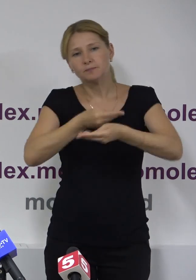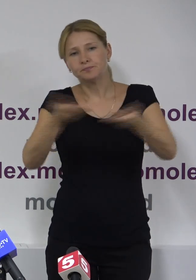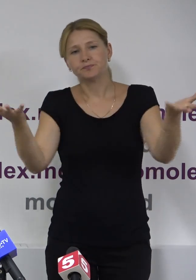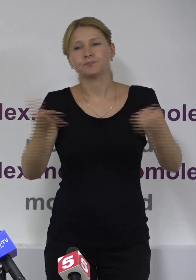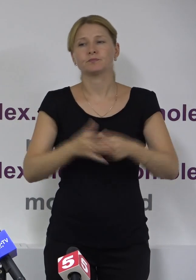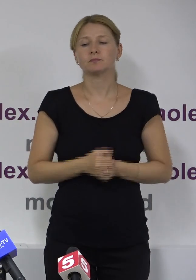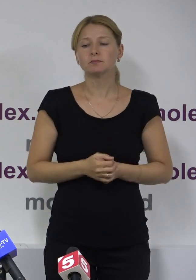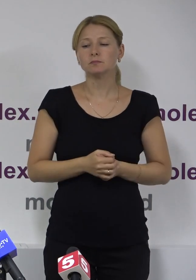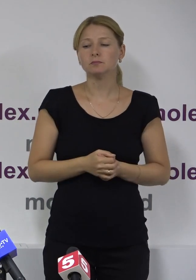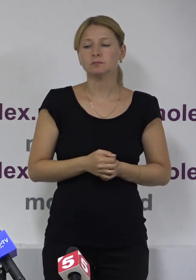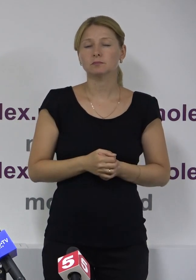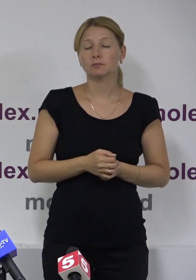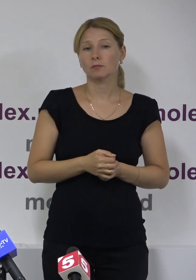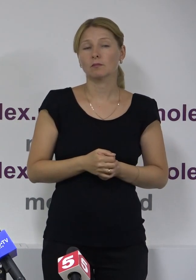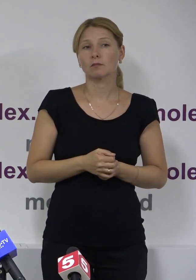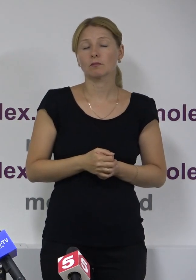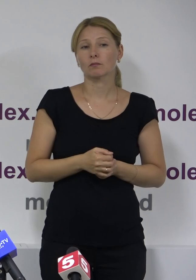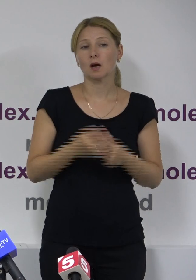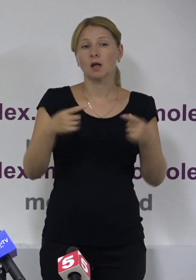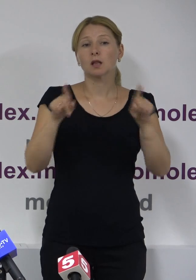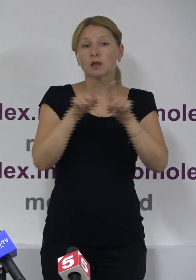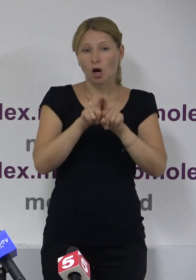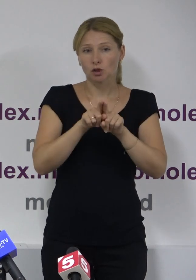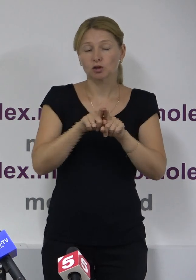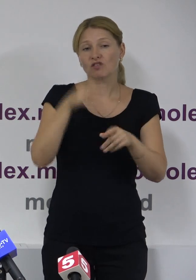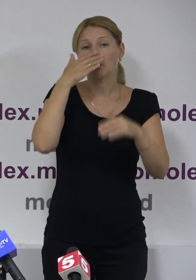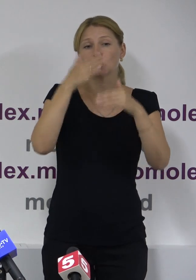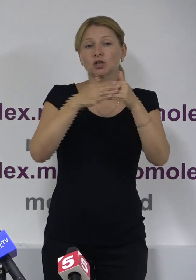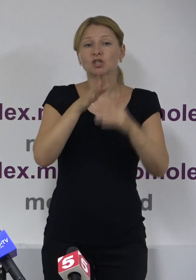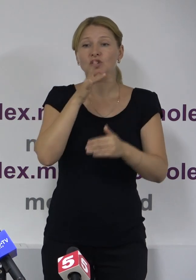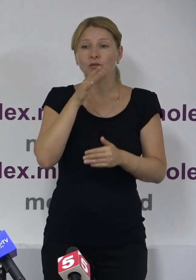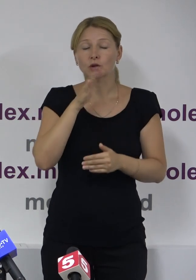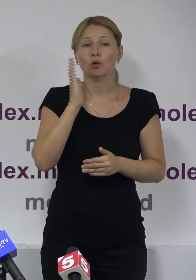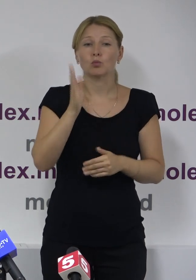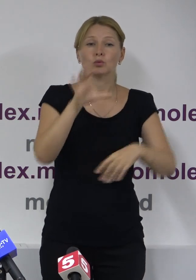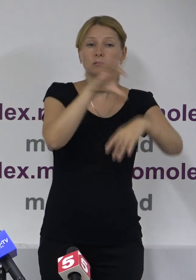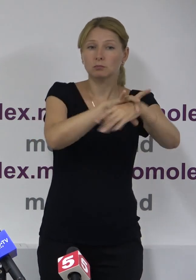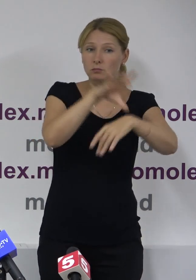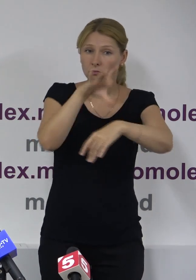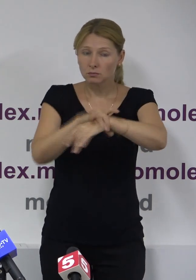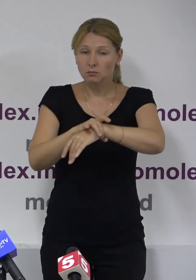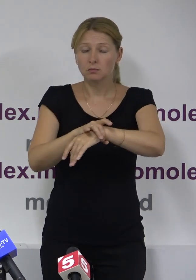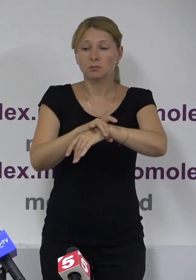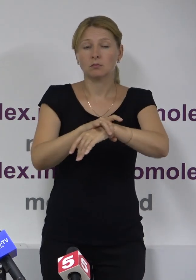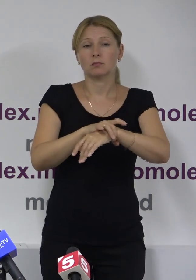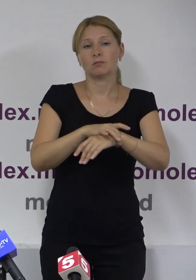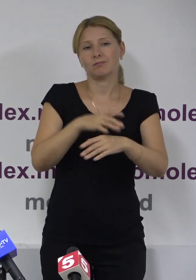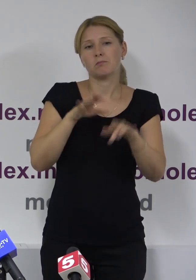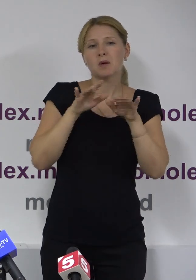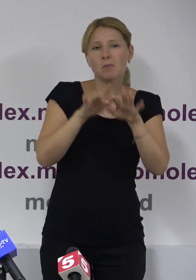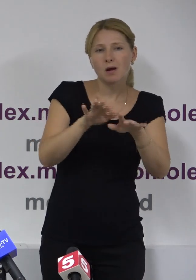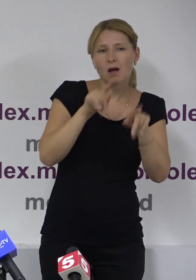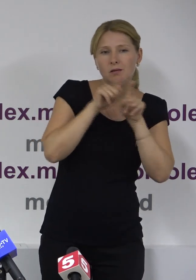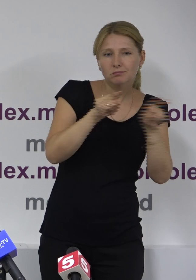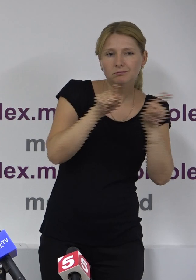Respectiv, după cum spuneam, deja în următoarea perioadă vom avea probabil și constatări despre activitățile de